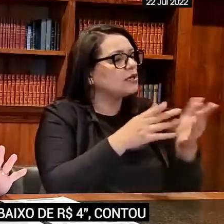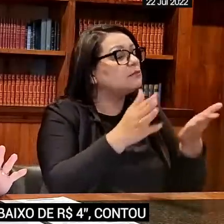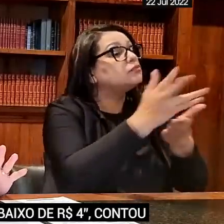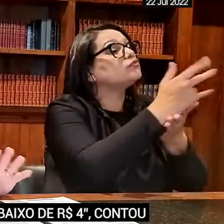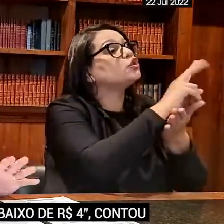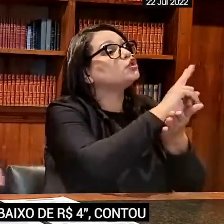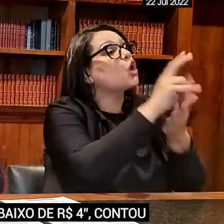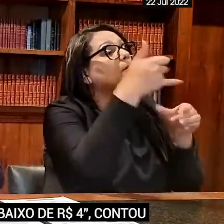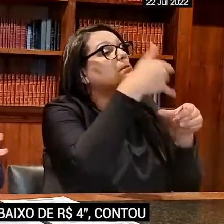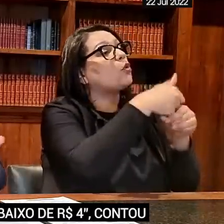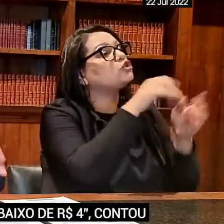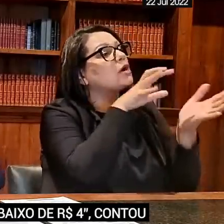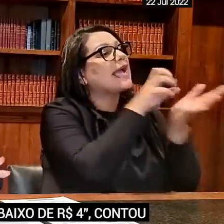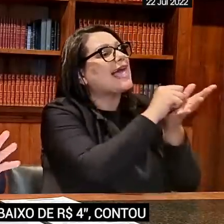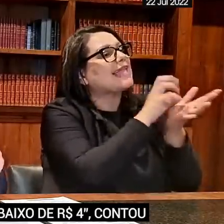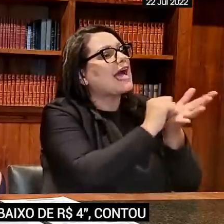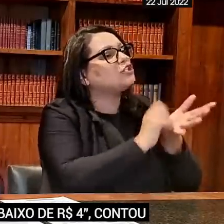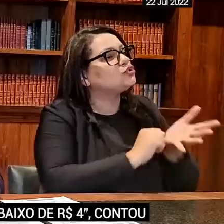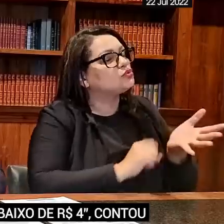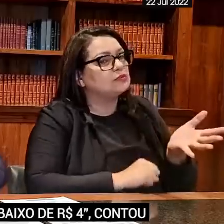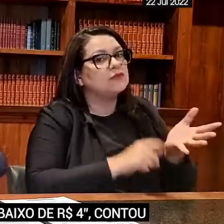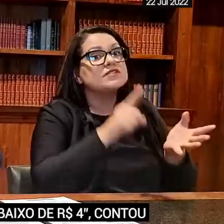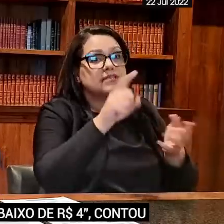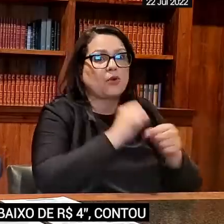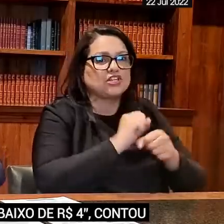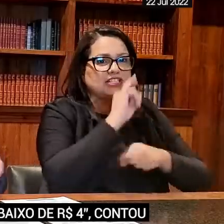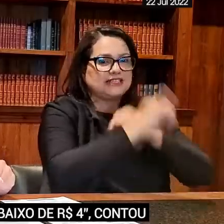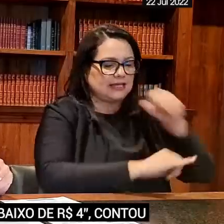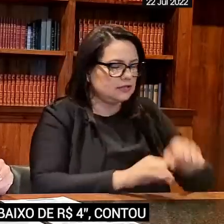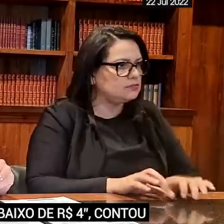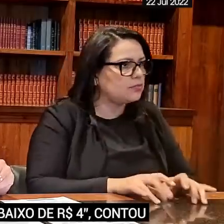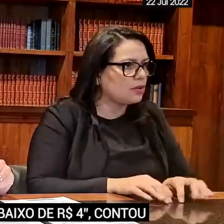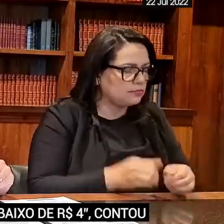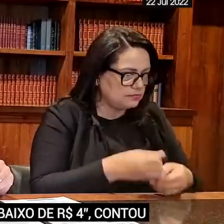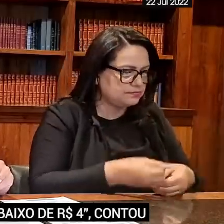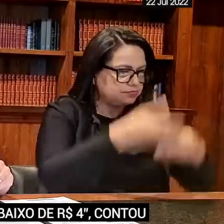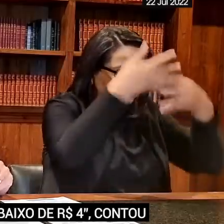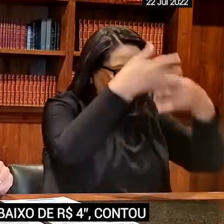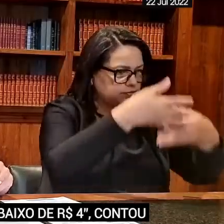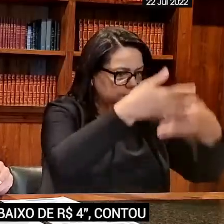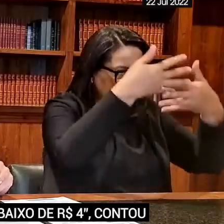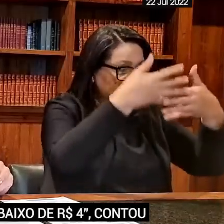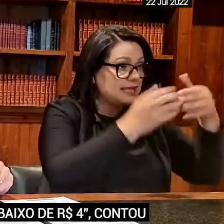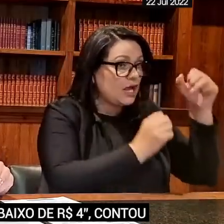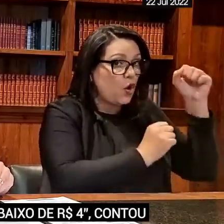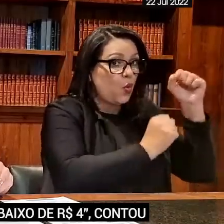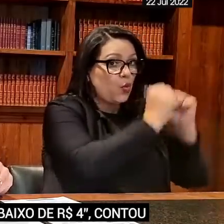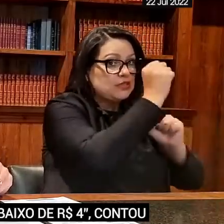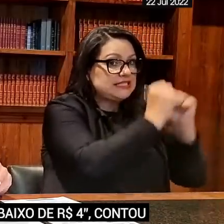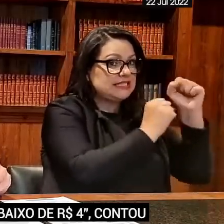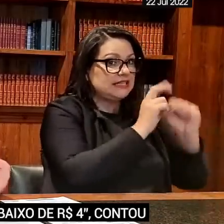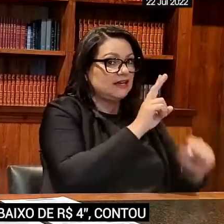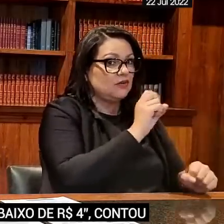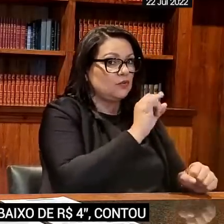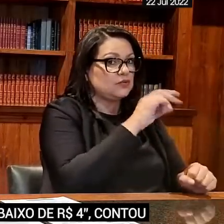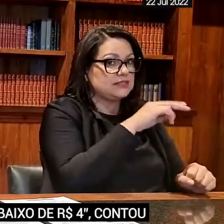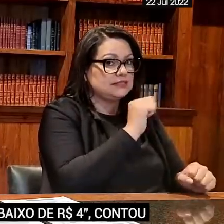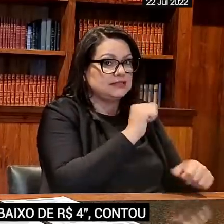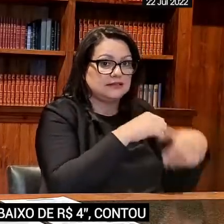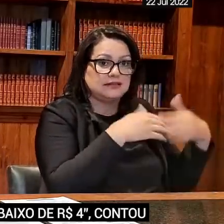internet tá volta lá o teu endereço vai aparecer ali a usina mais próximo teu